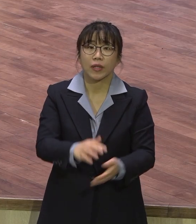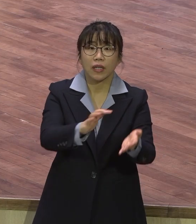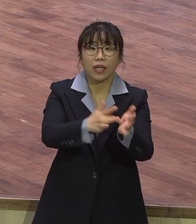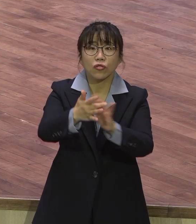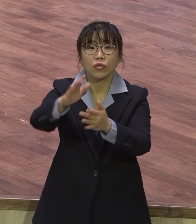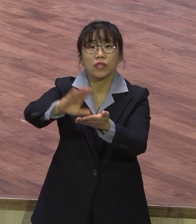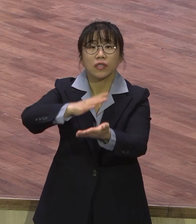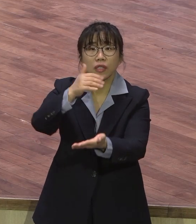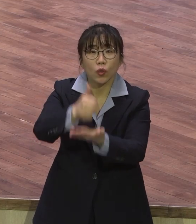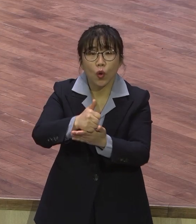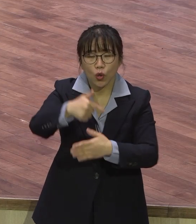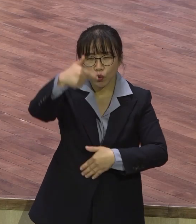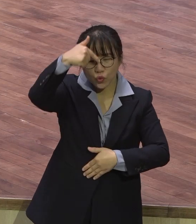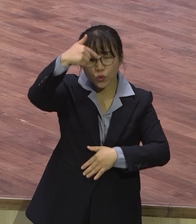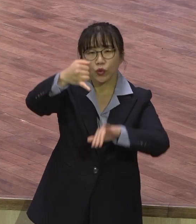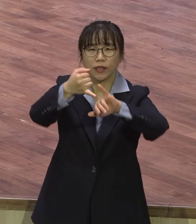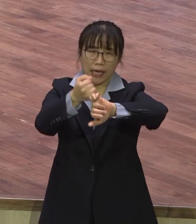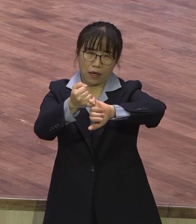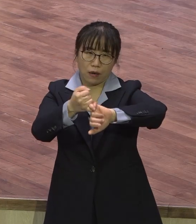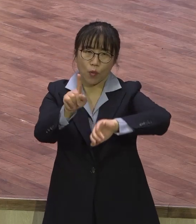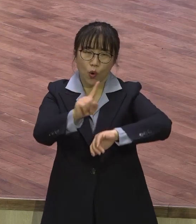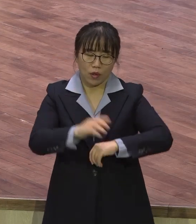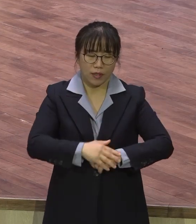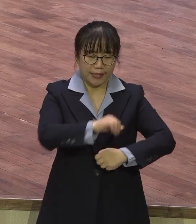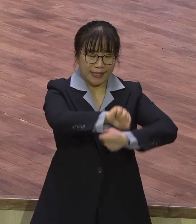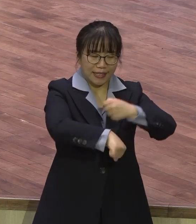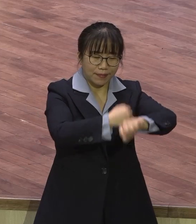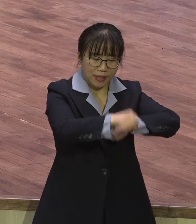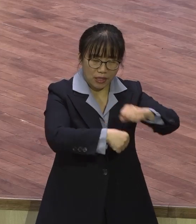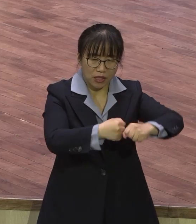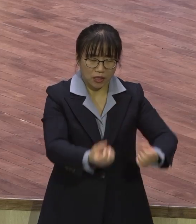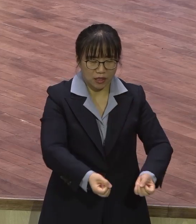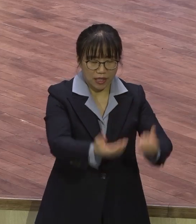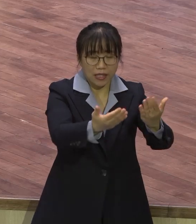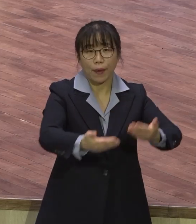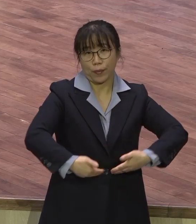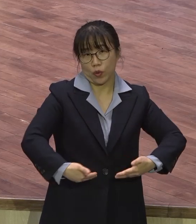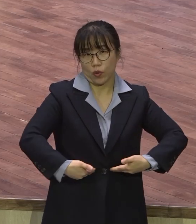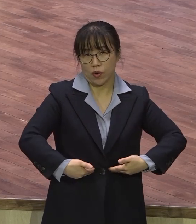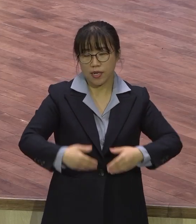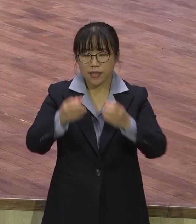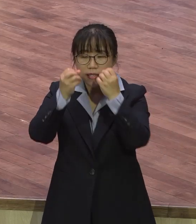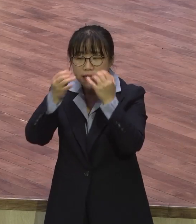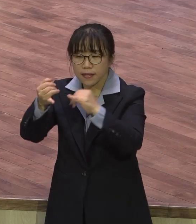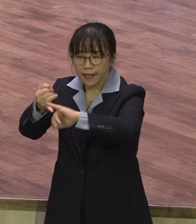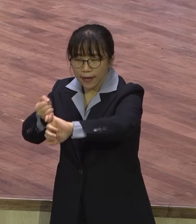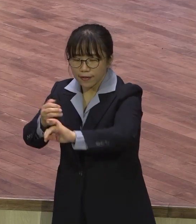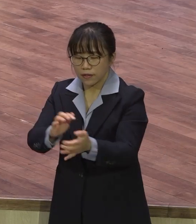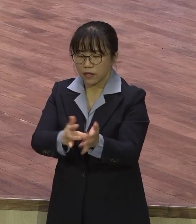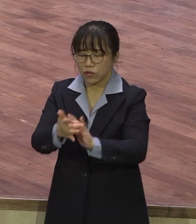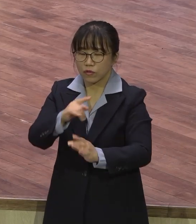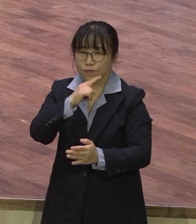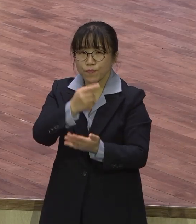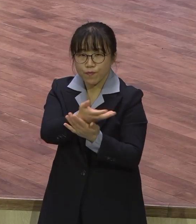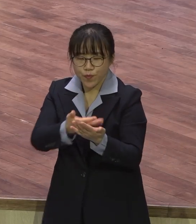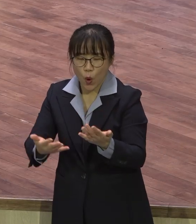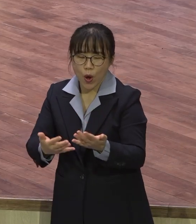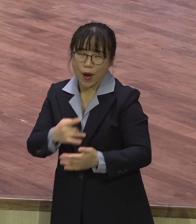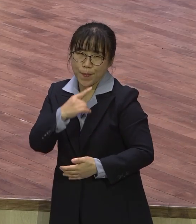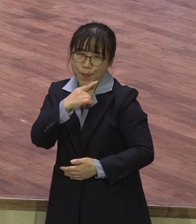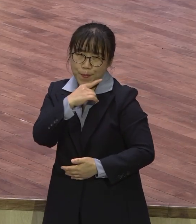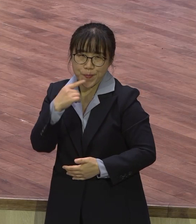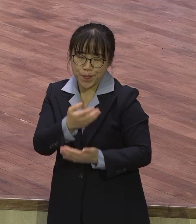그리스도에 구약되는 짐승의 피를 흘려야 되고 신학에서는 예수 보일의 피가 아니고는 우리가 죄를 사암받을